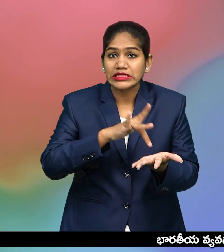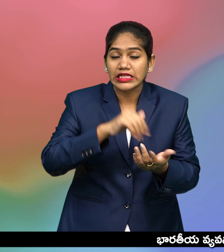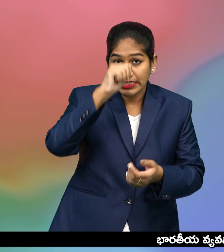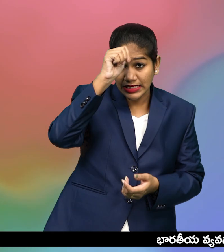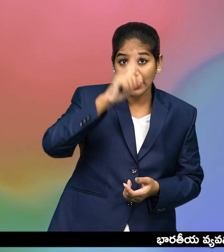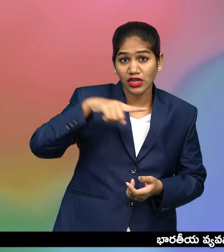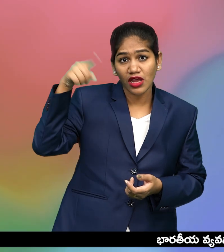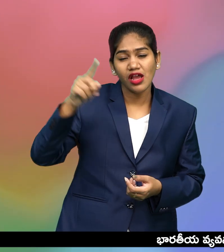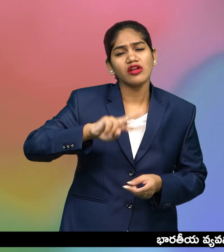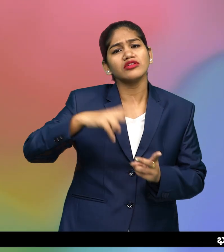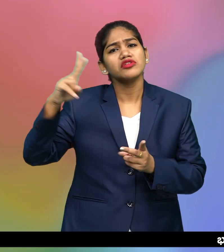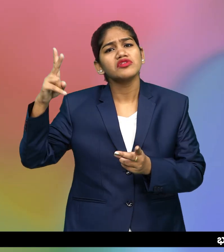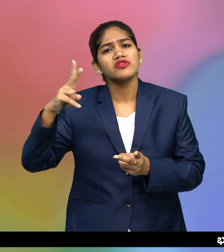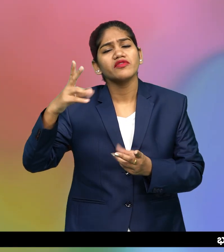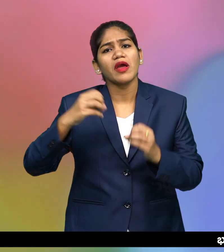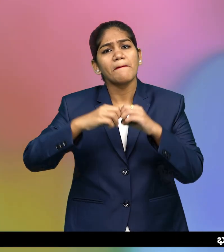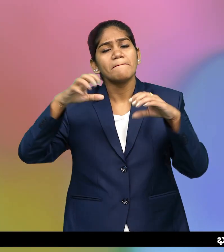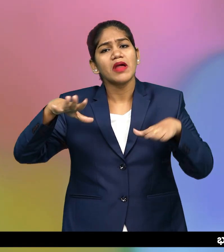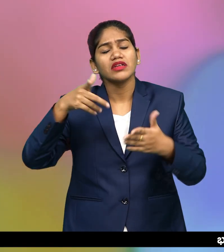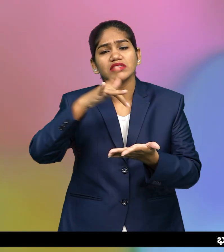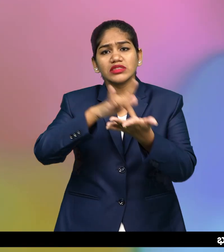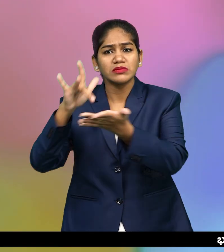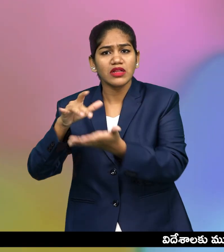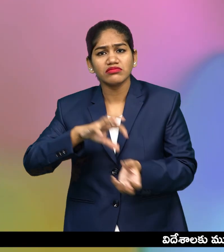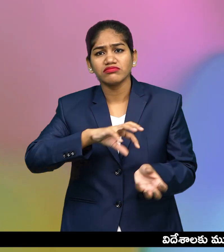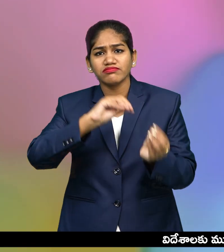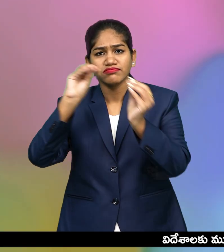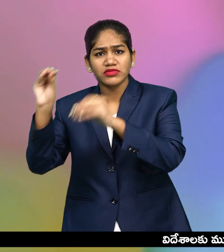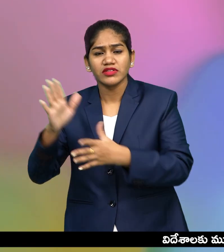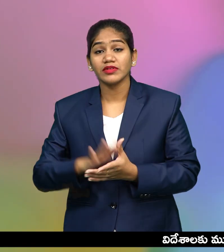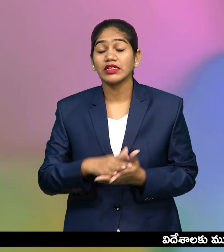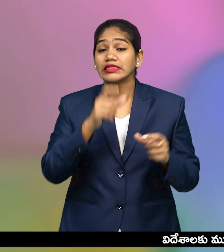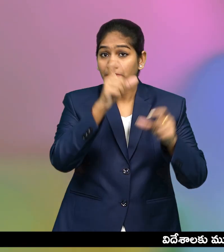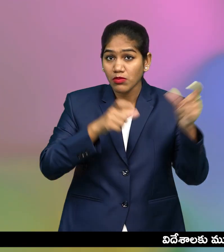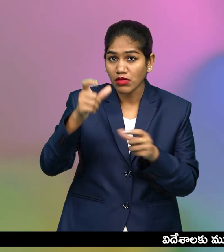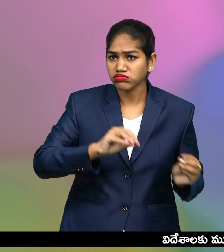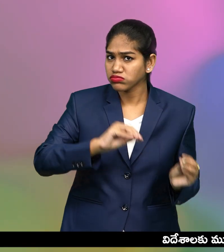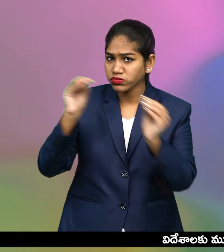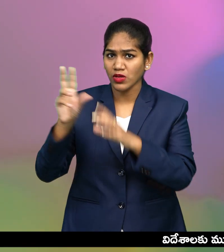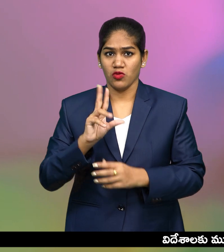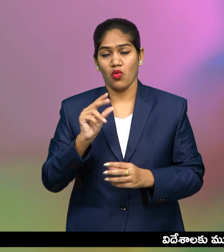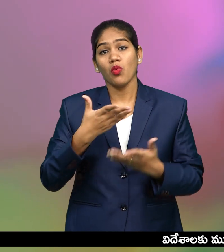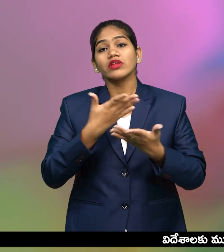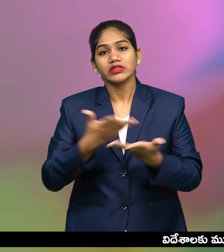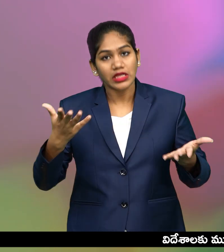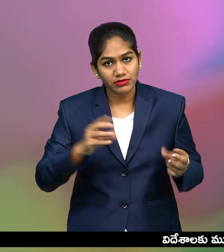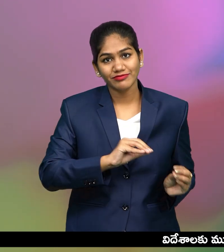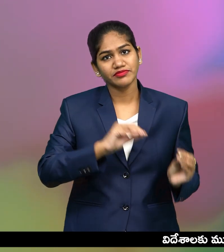చూసుకోవడం కంటే భారతదేశం నుండి విదేశాలకు ముడి పదార్థాలను తీసుకువెళ్లడానికే